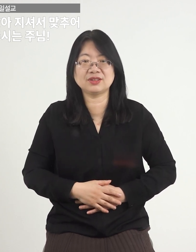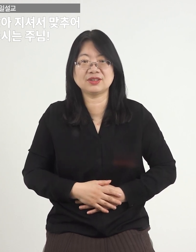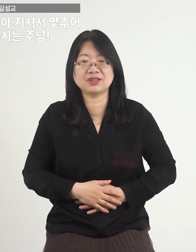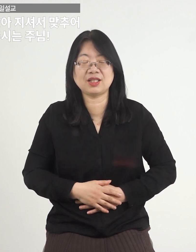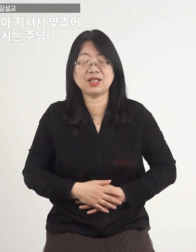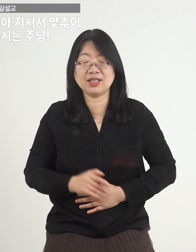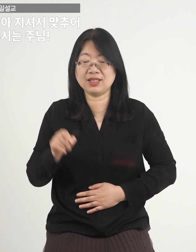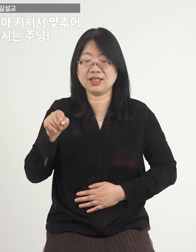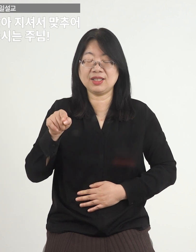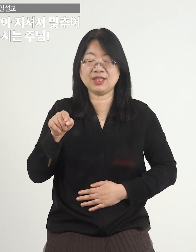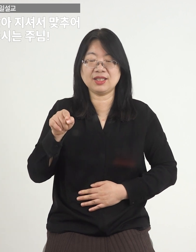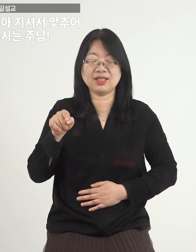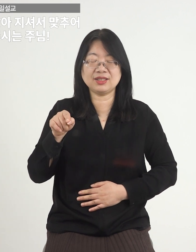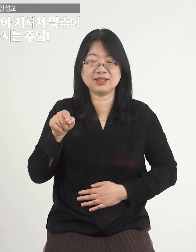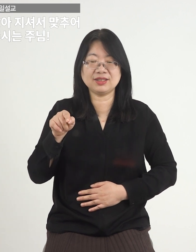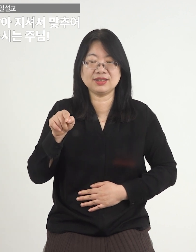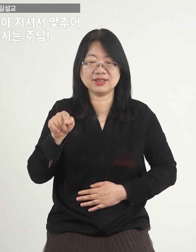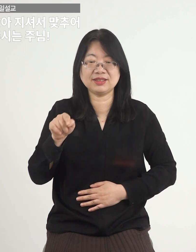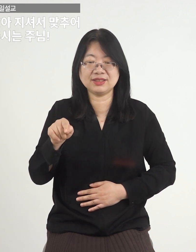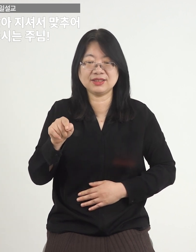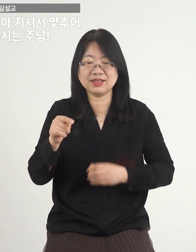이 친구가